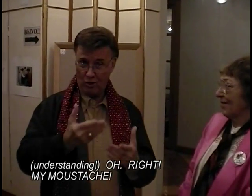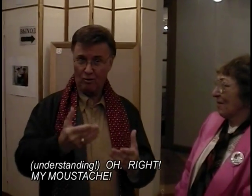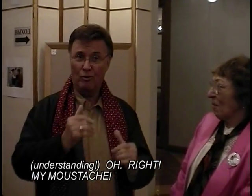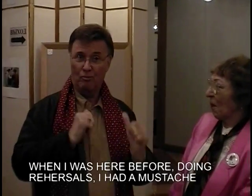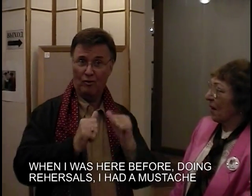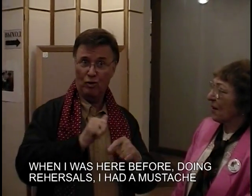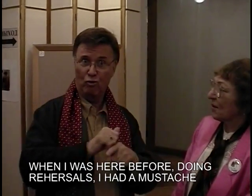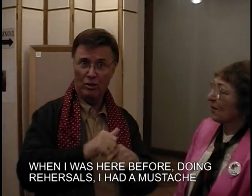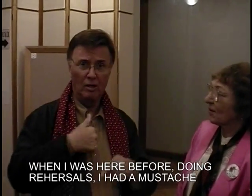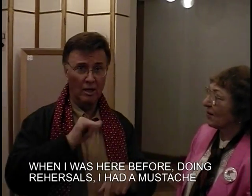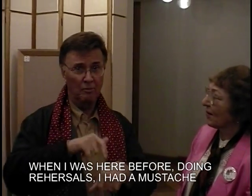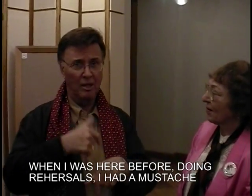реки.